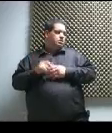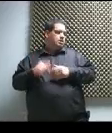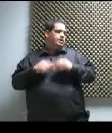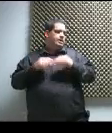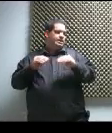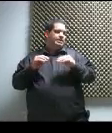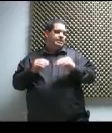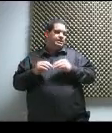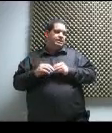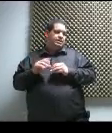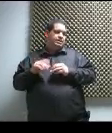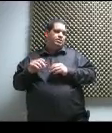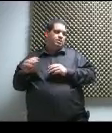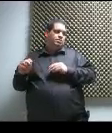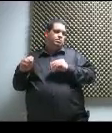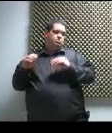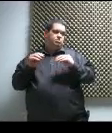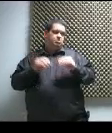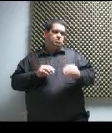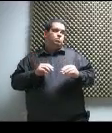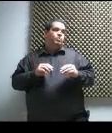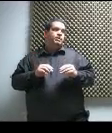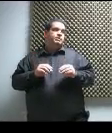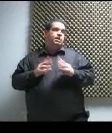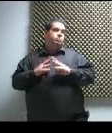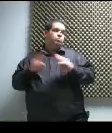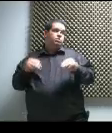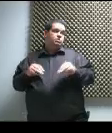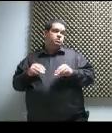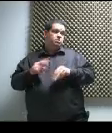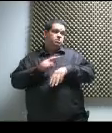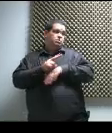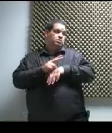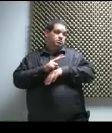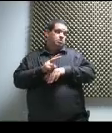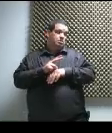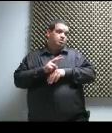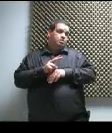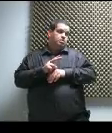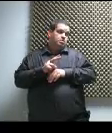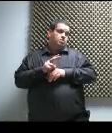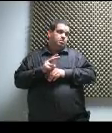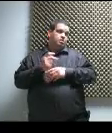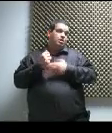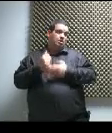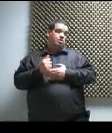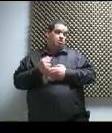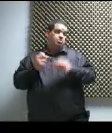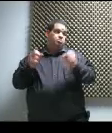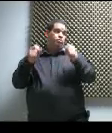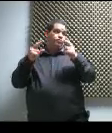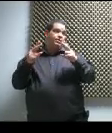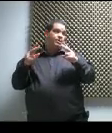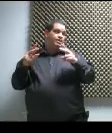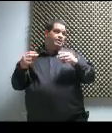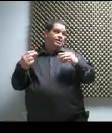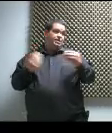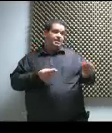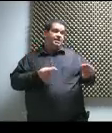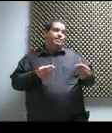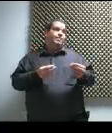darlo. Lo que hay que es movilizar al municipio de Vieja, para que por fin le haga entrega